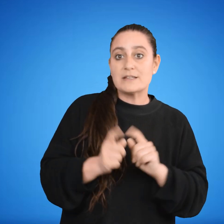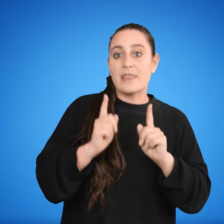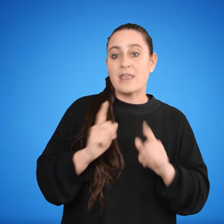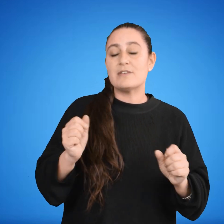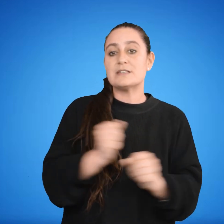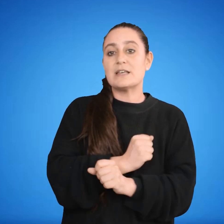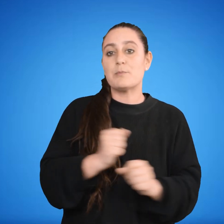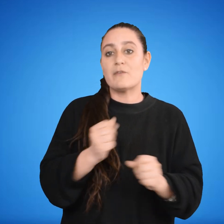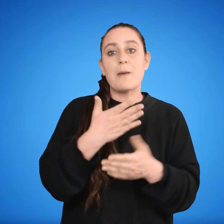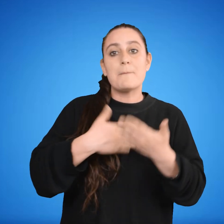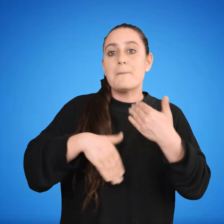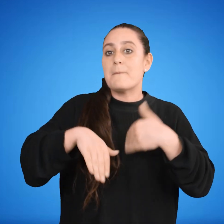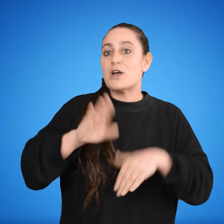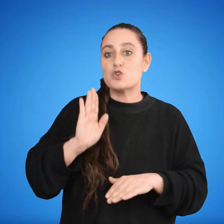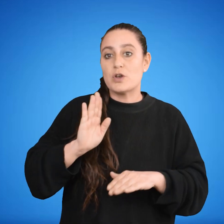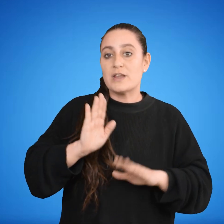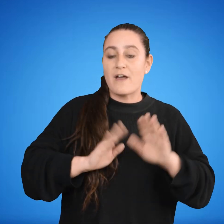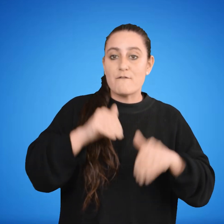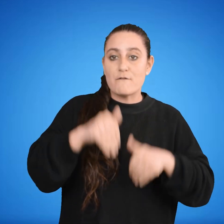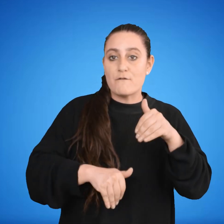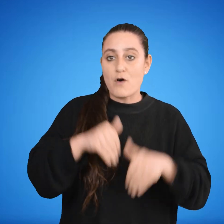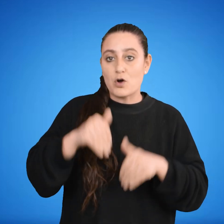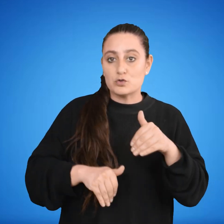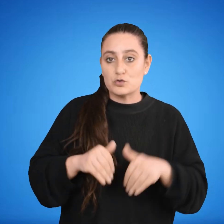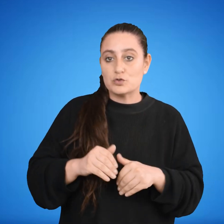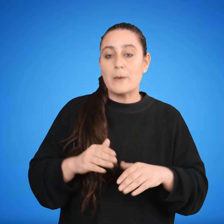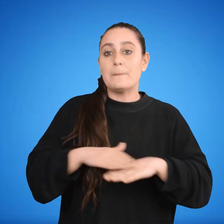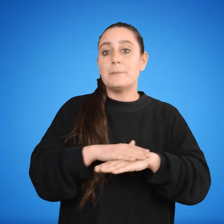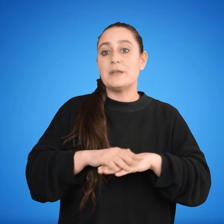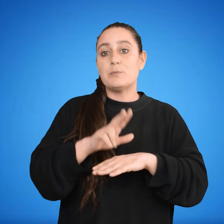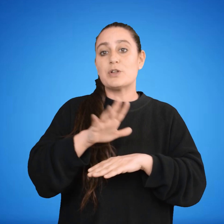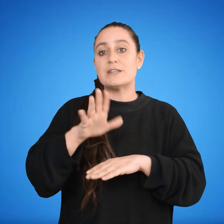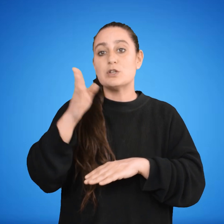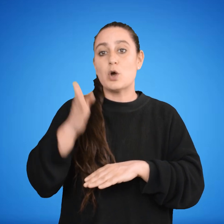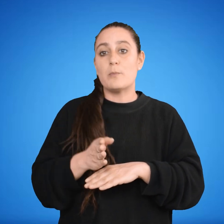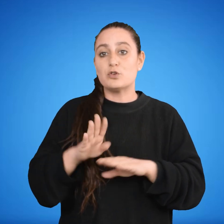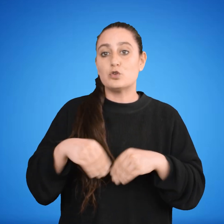no será inferior al 35% de los ciudadanos inscriptos en el Registro Cívico Nacional.